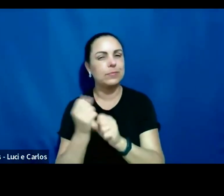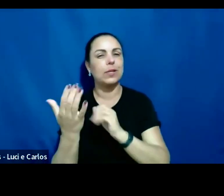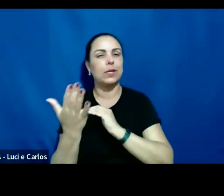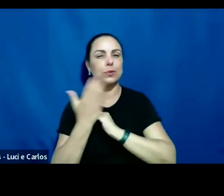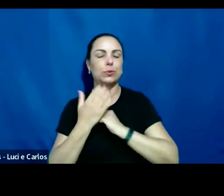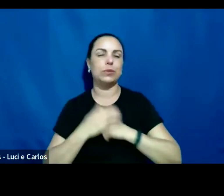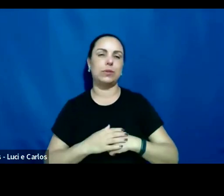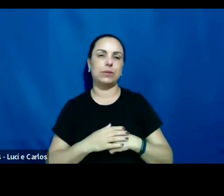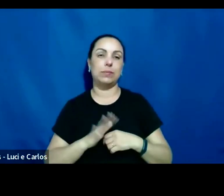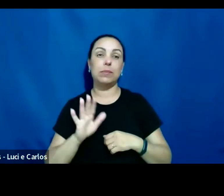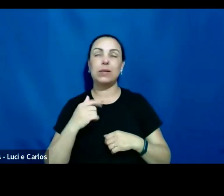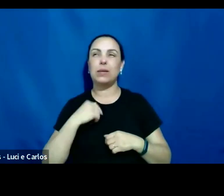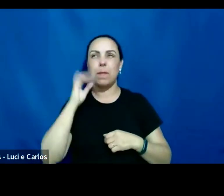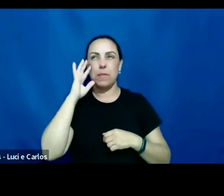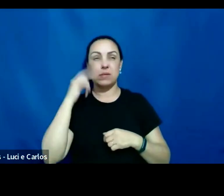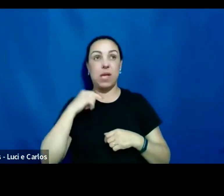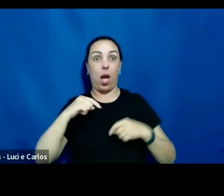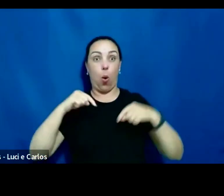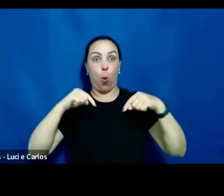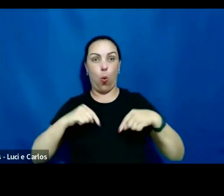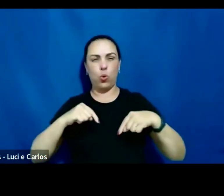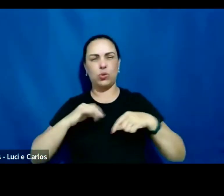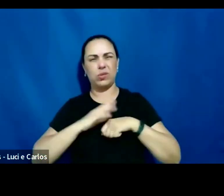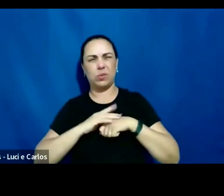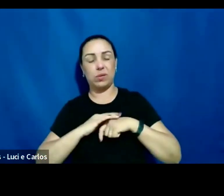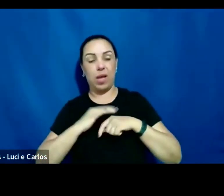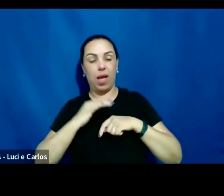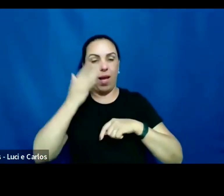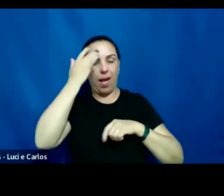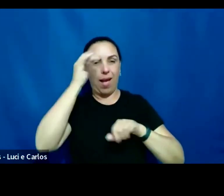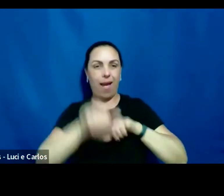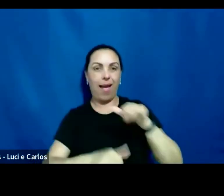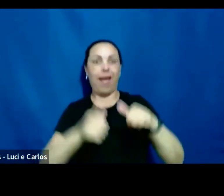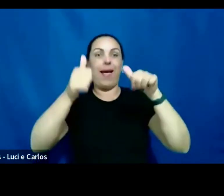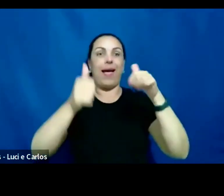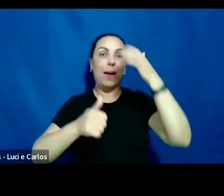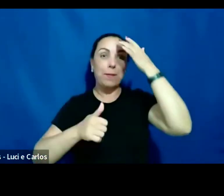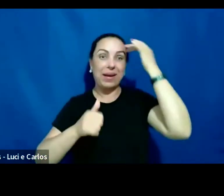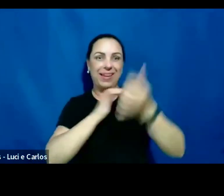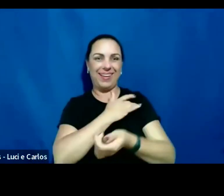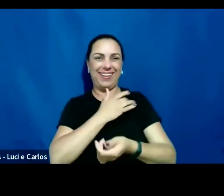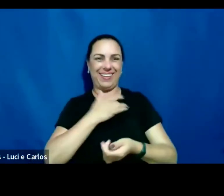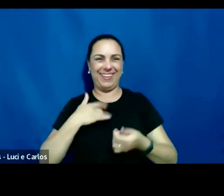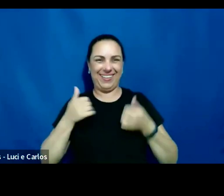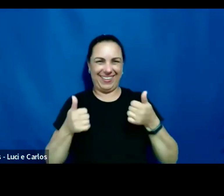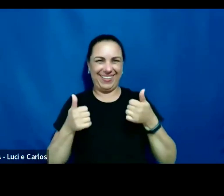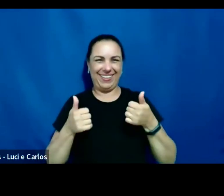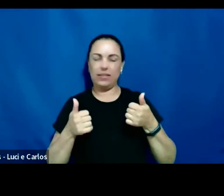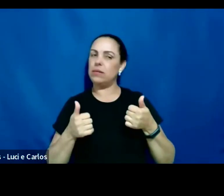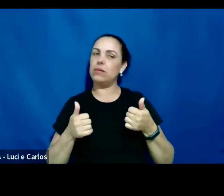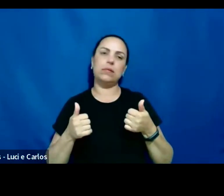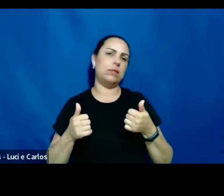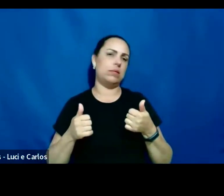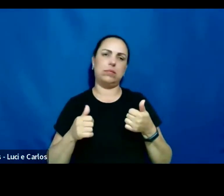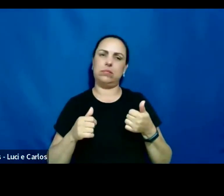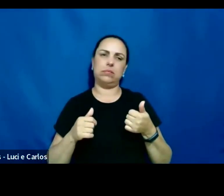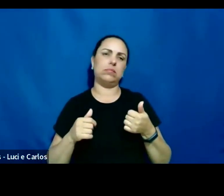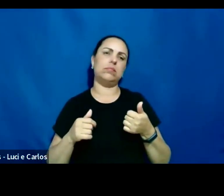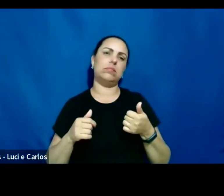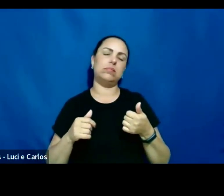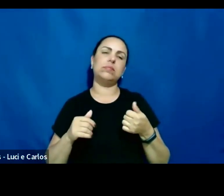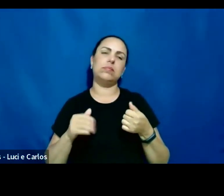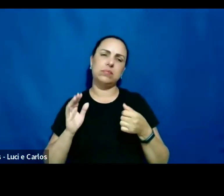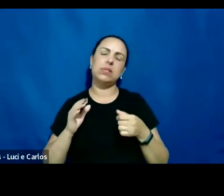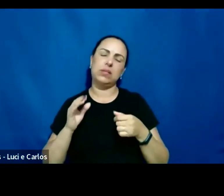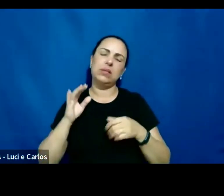amanhã. Isso não existe. Ah, eu tô com diabetes hoje. Tá, você tá com diabetes já faz tempo. Você só diagnosticou